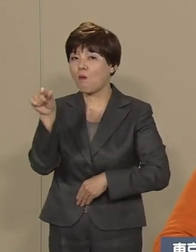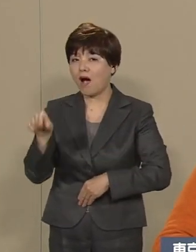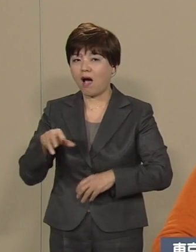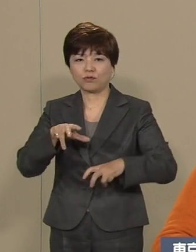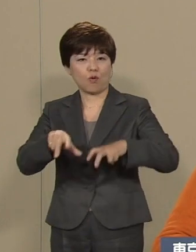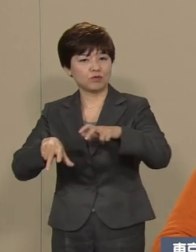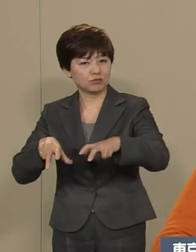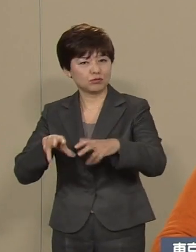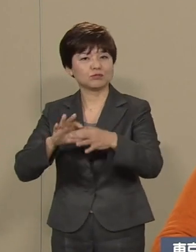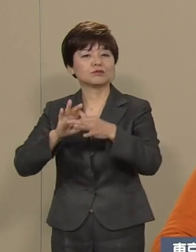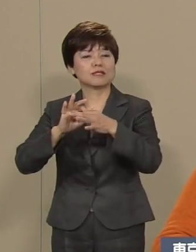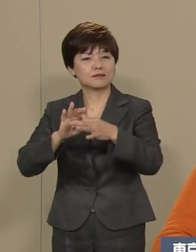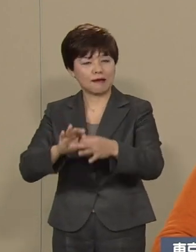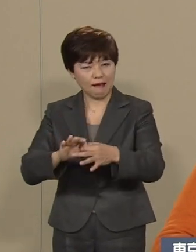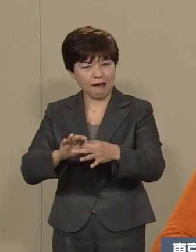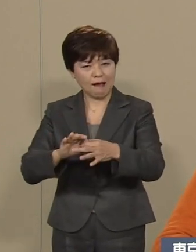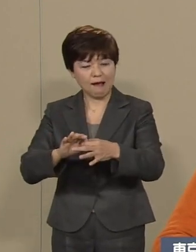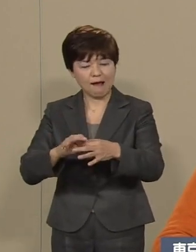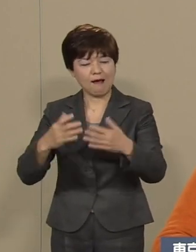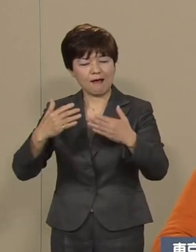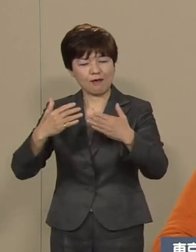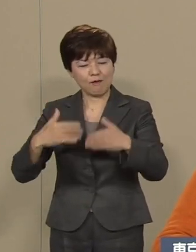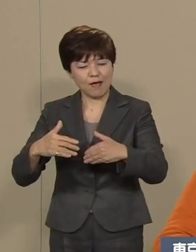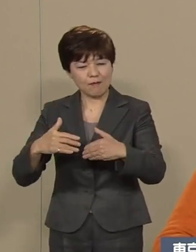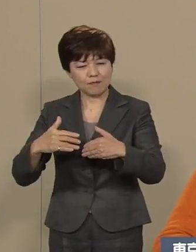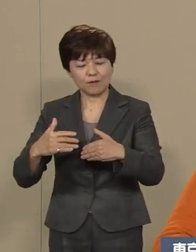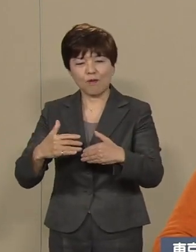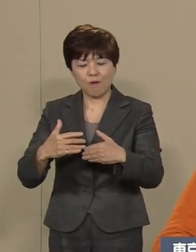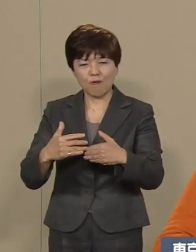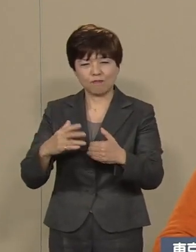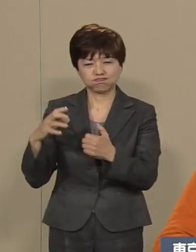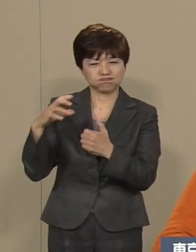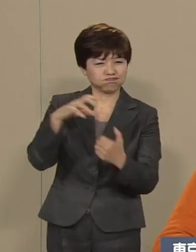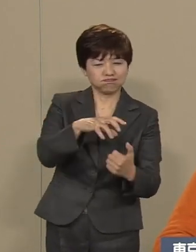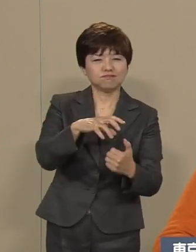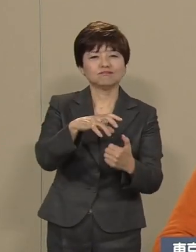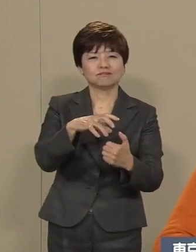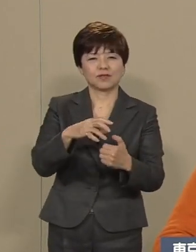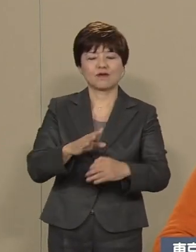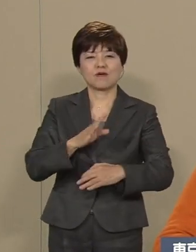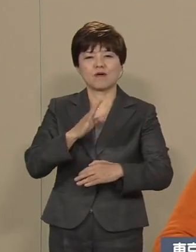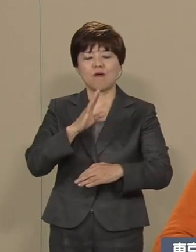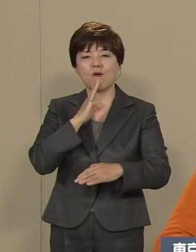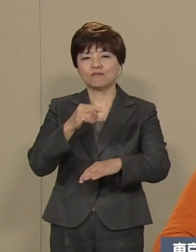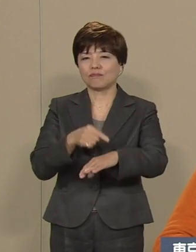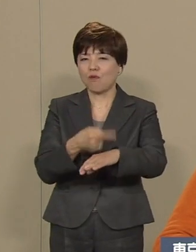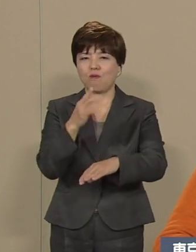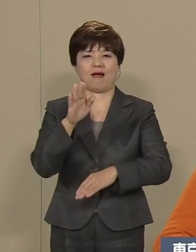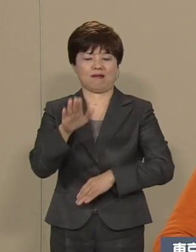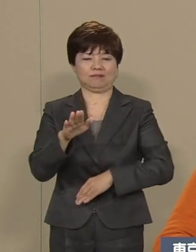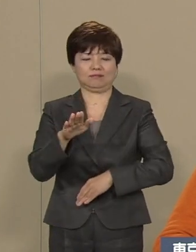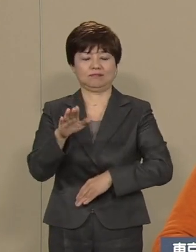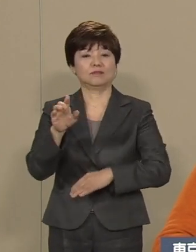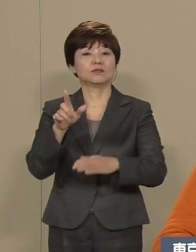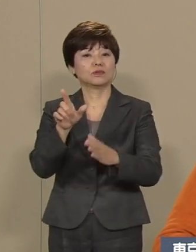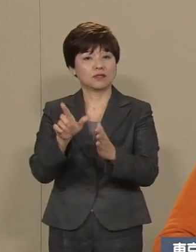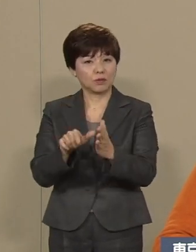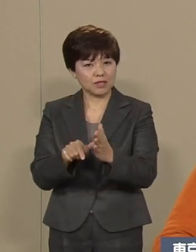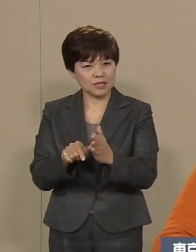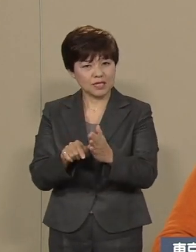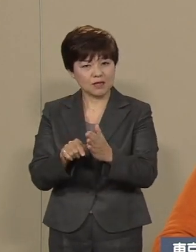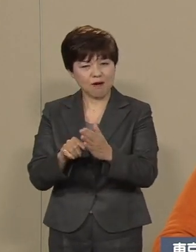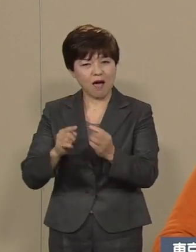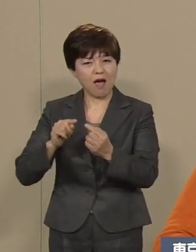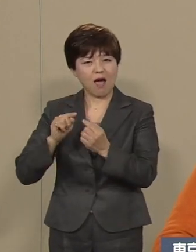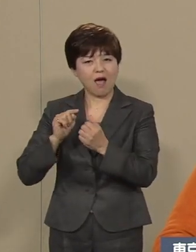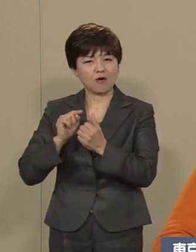弱肉強食の本能を持っていてそのような状態になれば殺し合いになるそう